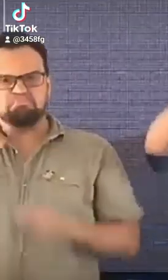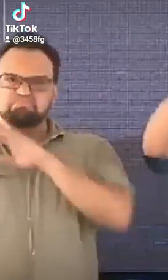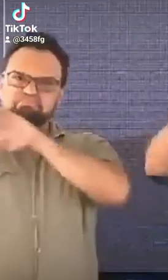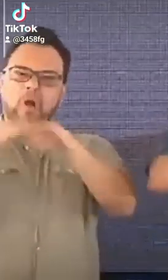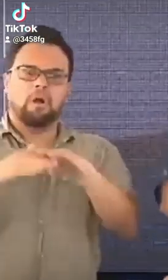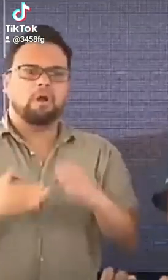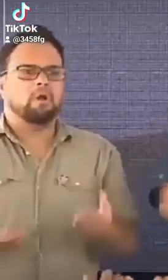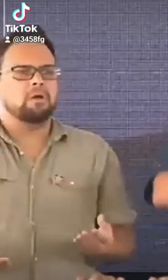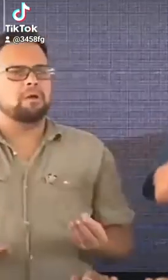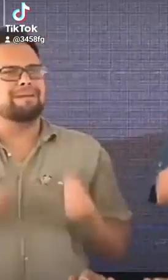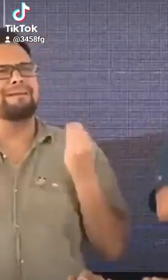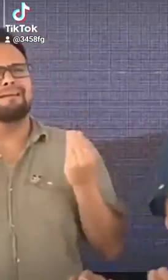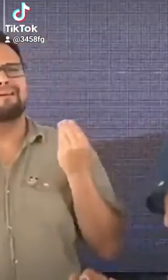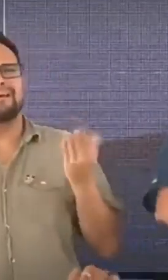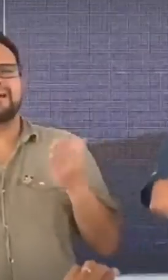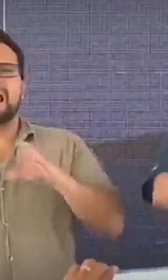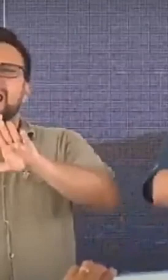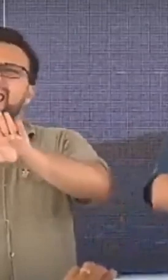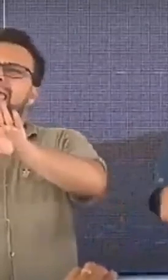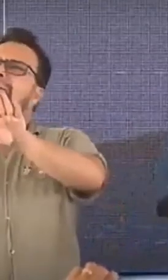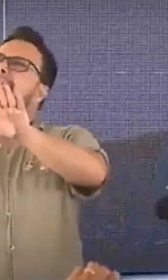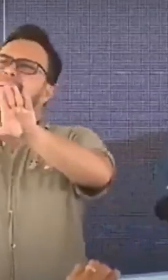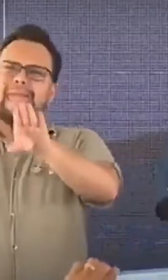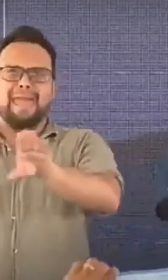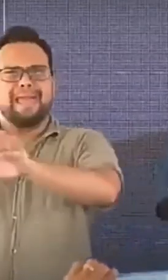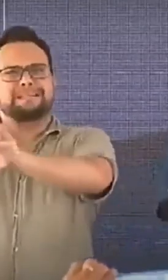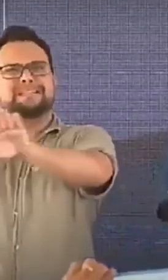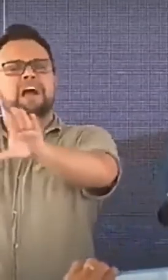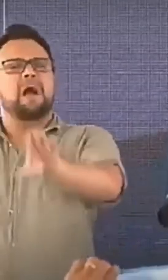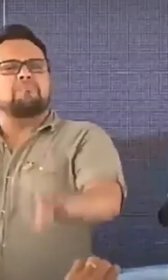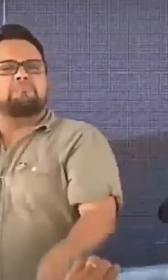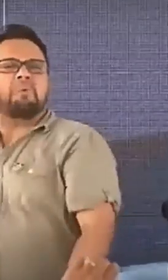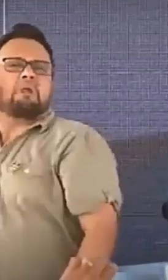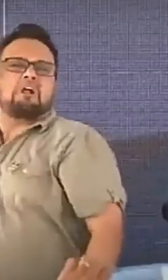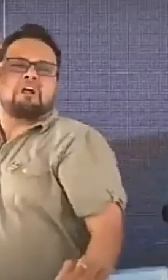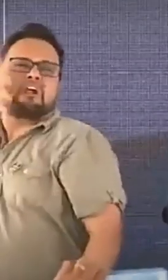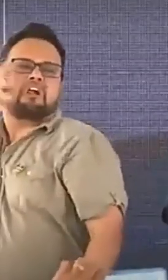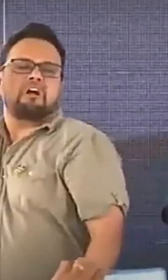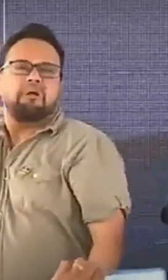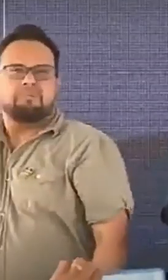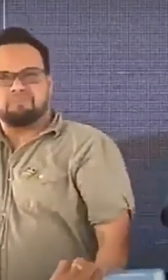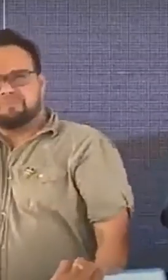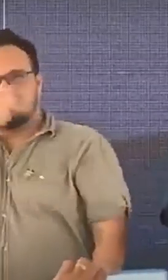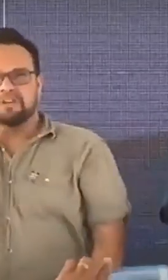Quantas porcarias me antecederam que falavam bonito? Até aquele que falava...